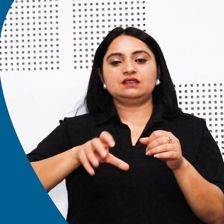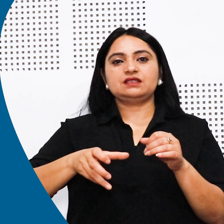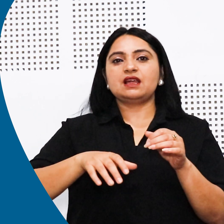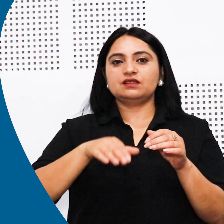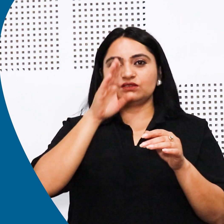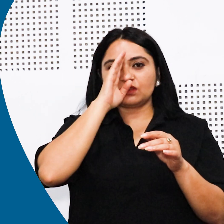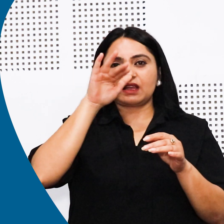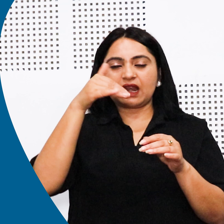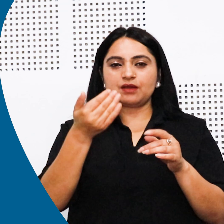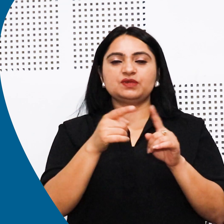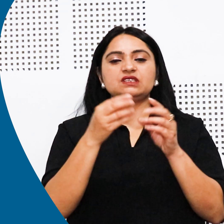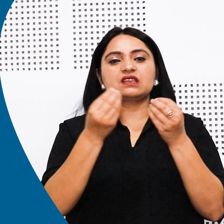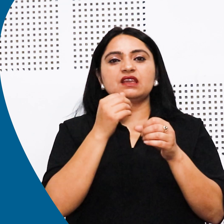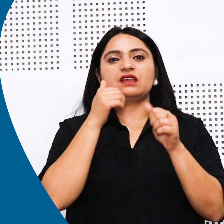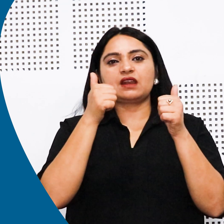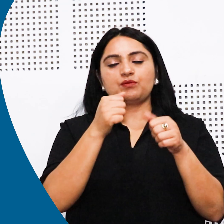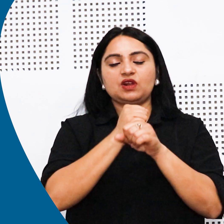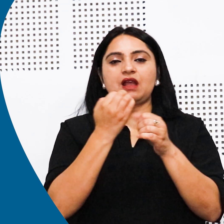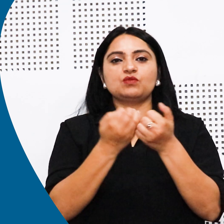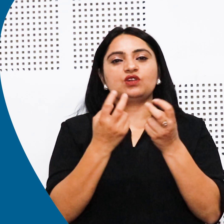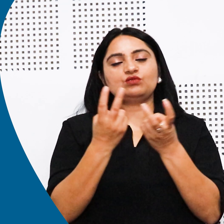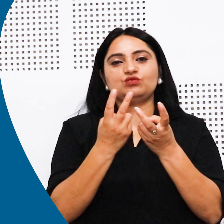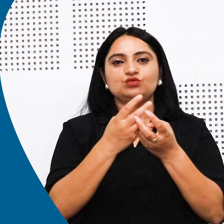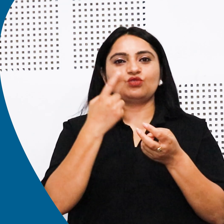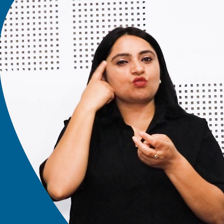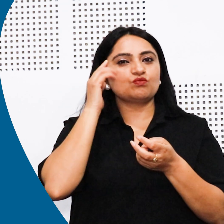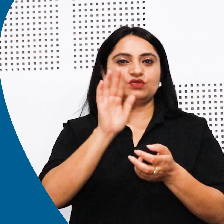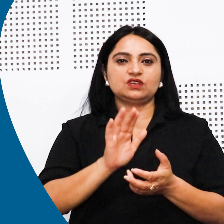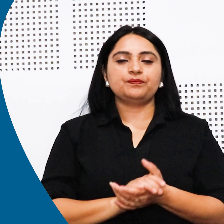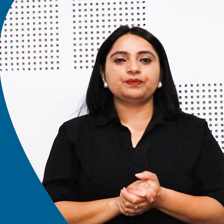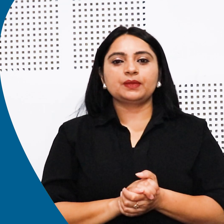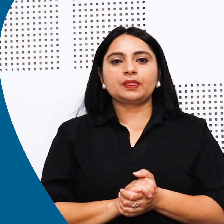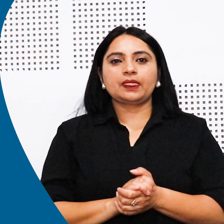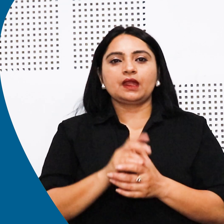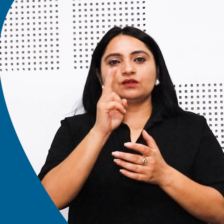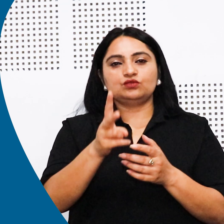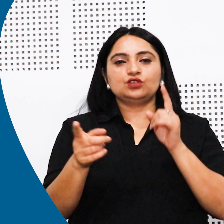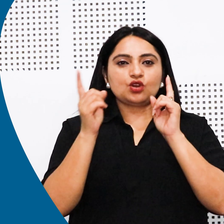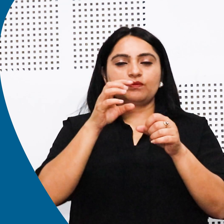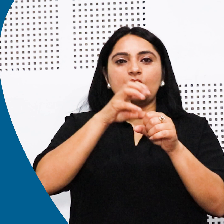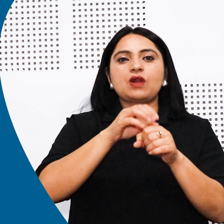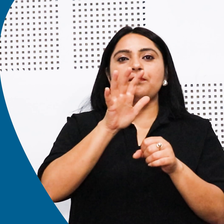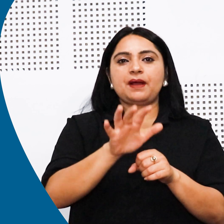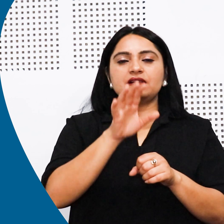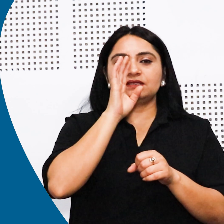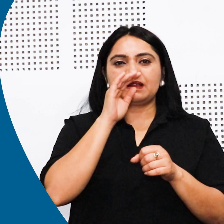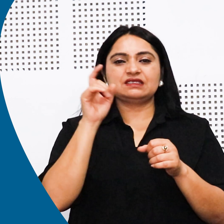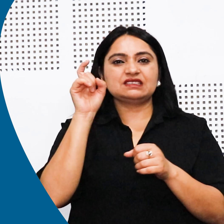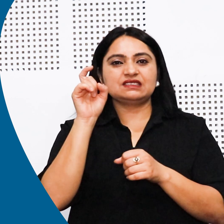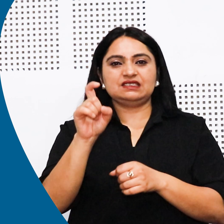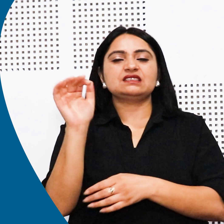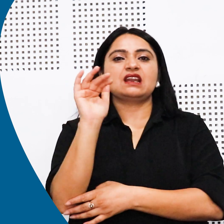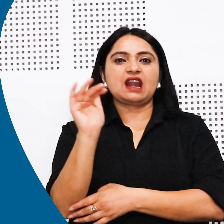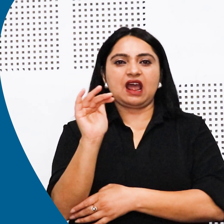आएपछि केही राम्रा काम पालिकाले गरेको जस्तो लाग्छ। भीमेश्वर नगरपालिका वडा नम्बर 5 मा ज्येष्ठ